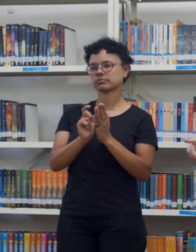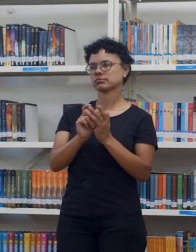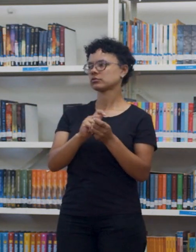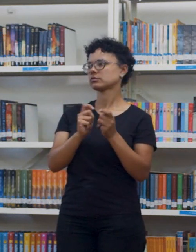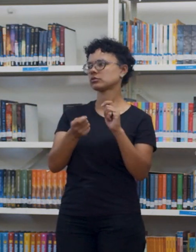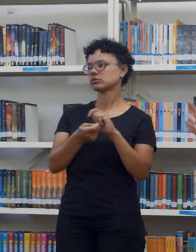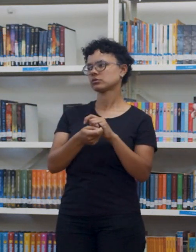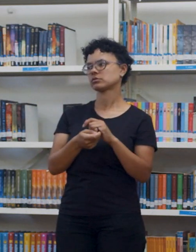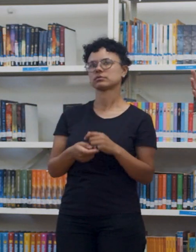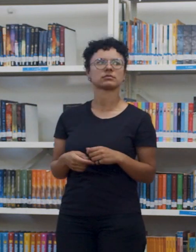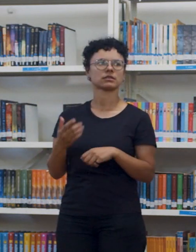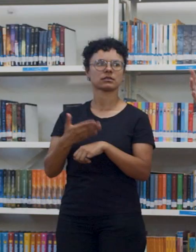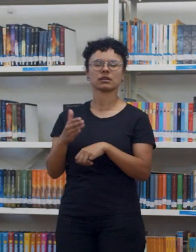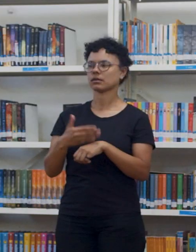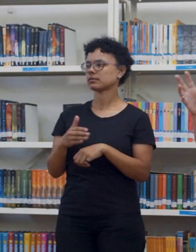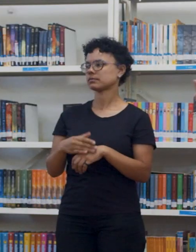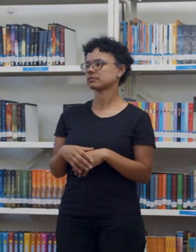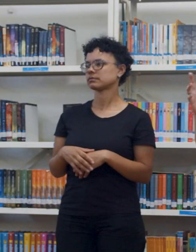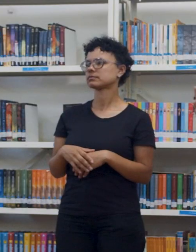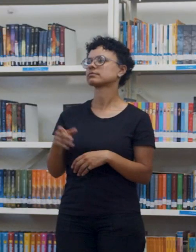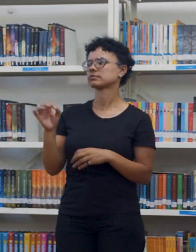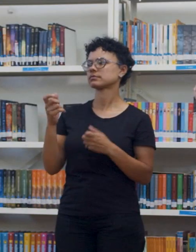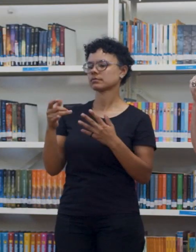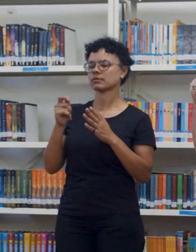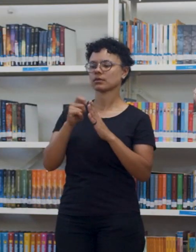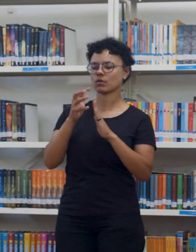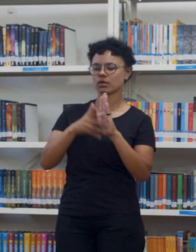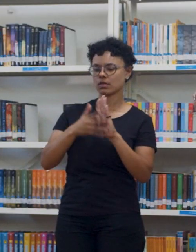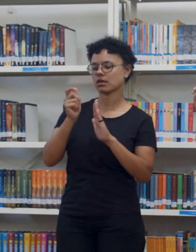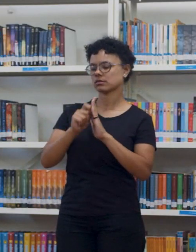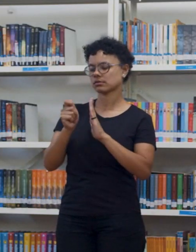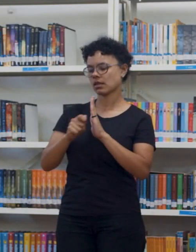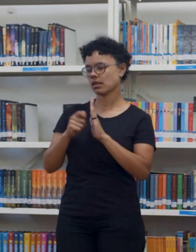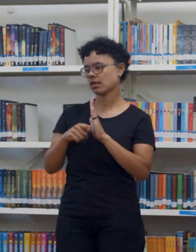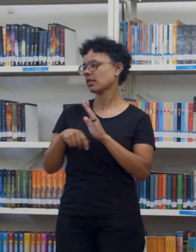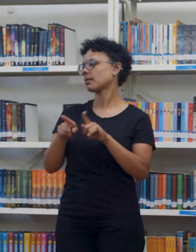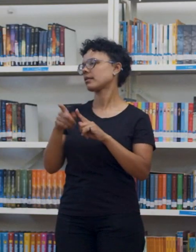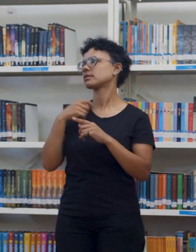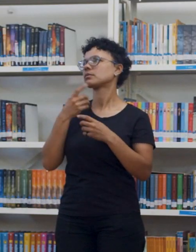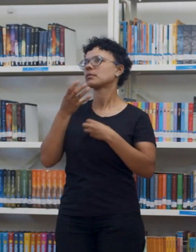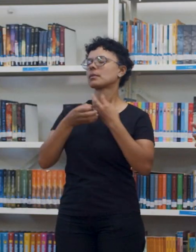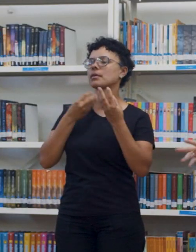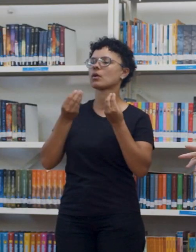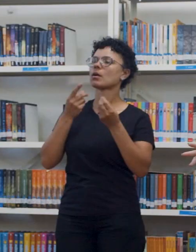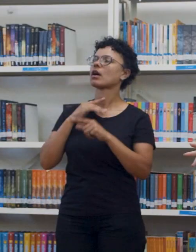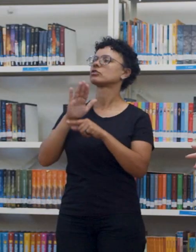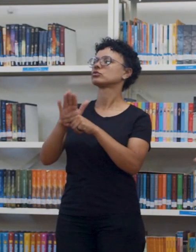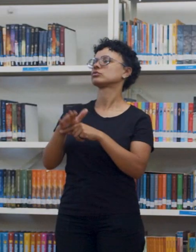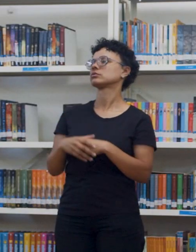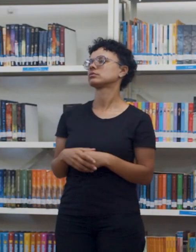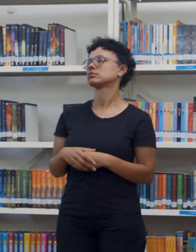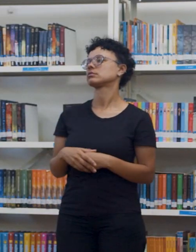eu não fazendo esse tipo de exercício. Essa brincadeira do roteiro da escrita aí, né, o que você vai falar vai te ajudar